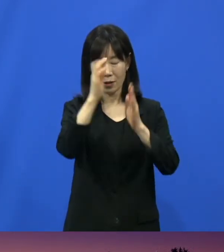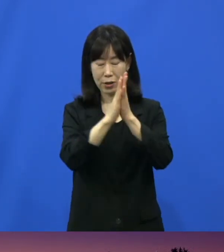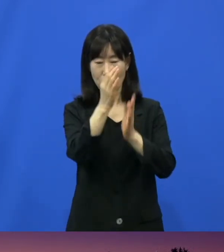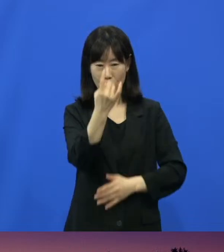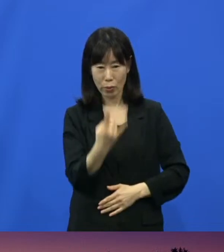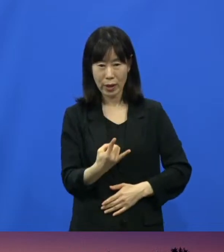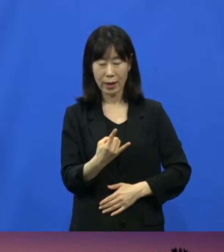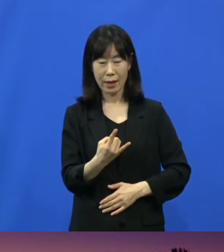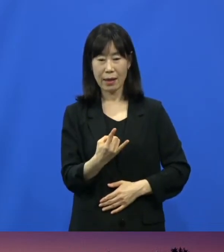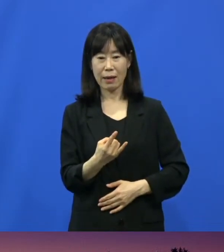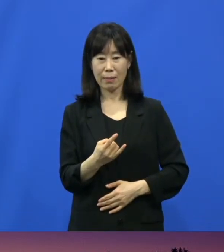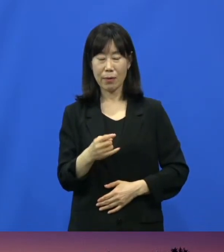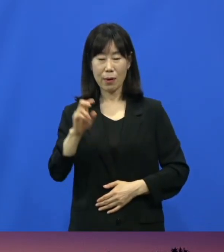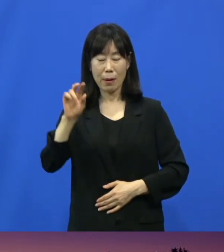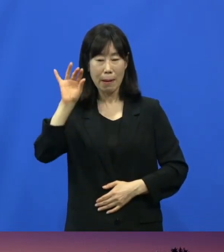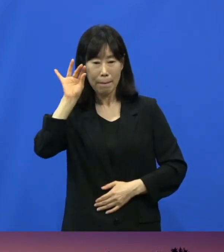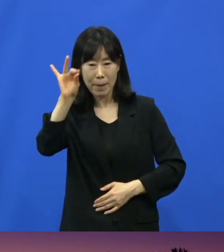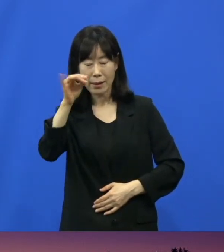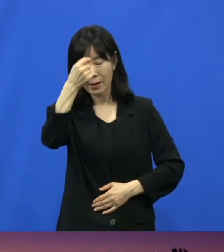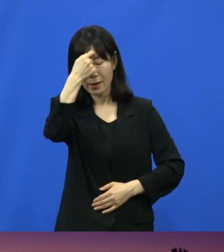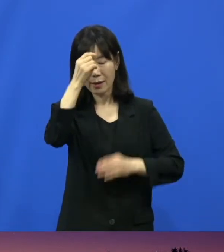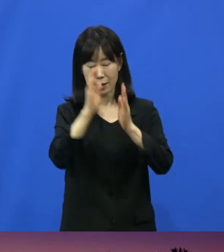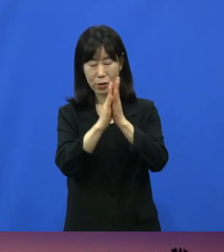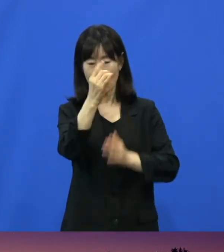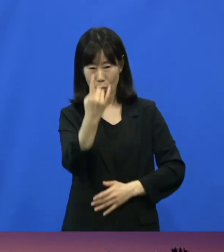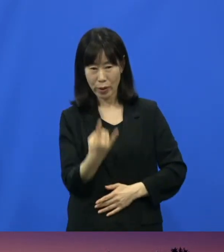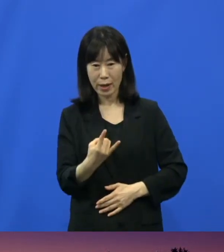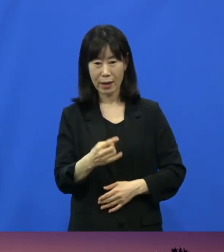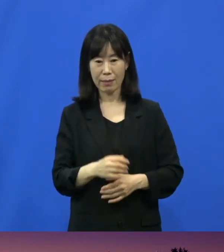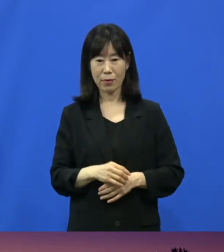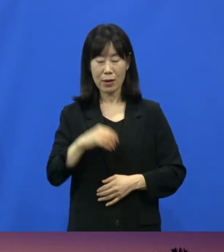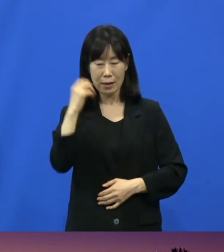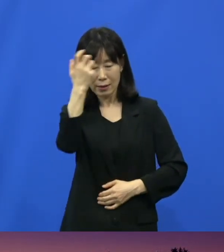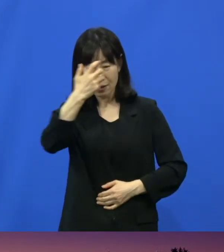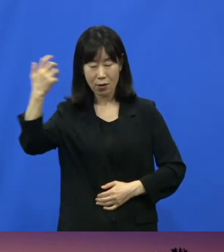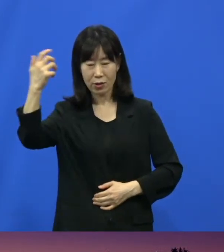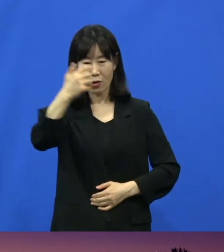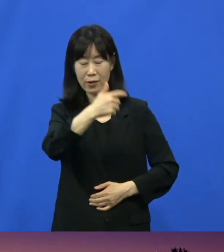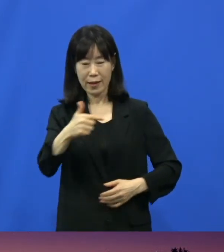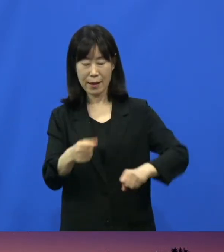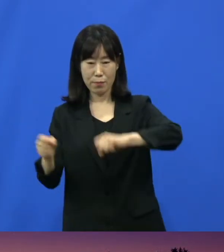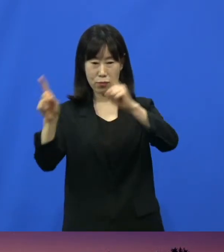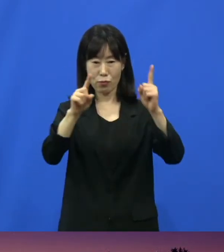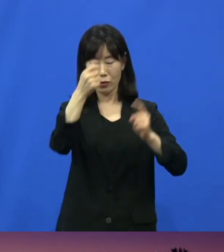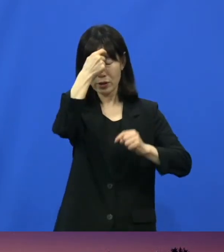성령 대망 기도에, 이래가지고 일본말로 쇼부를 내는 기도를.